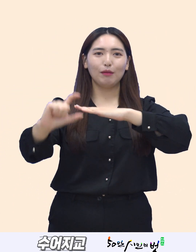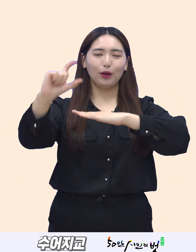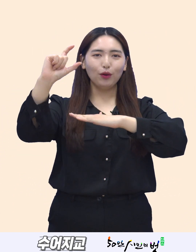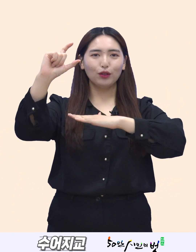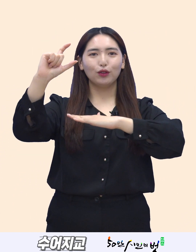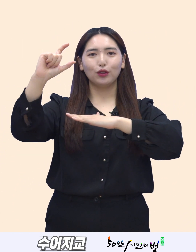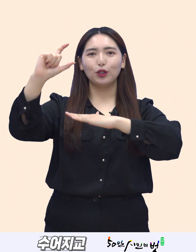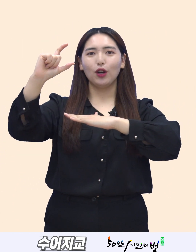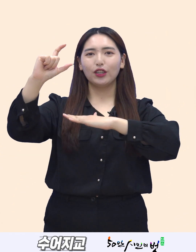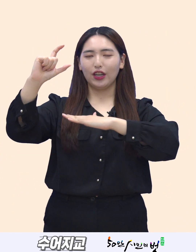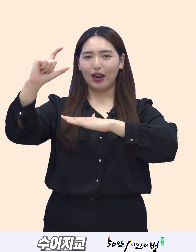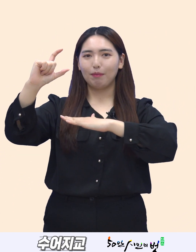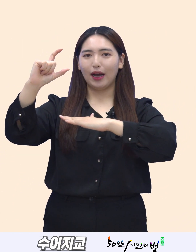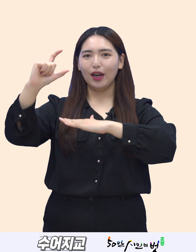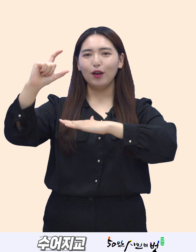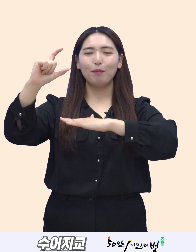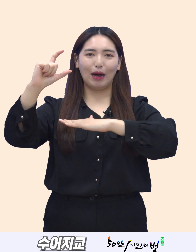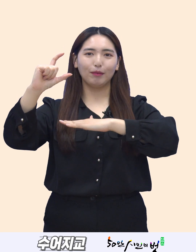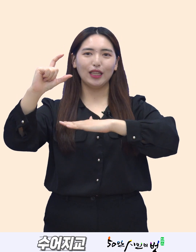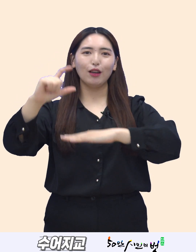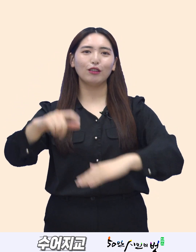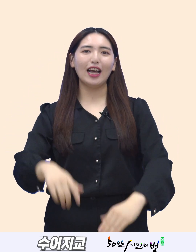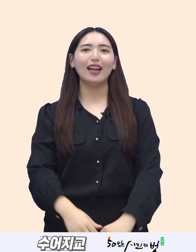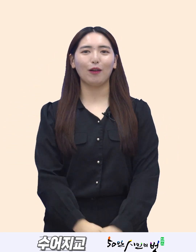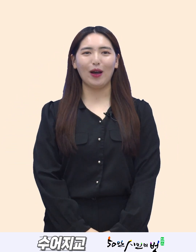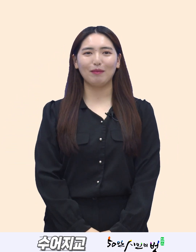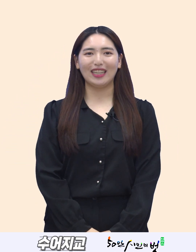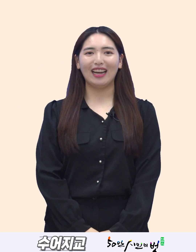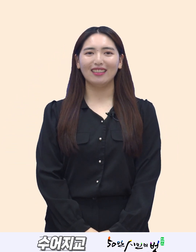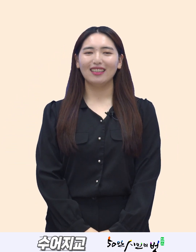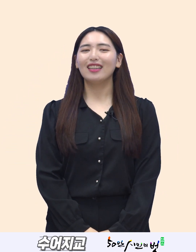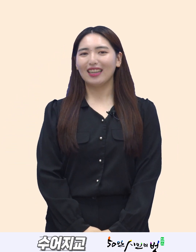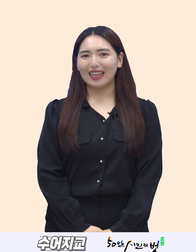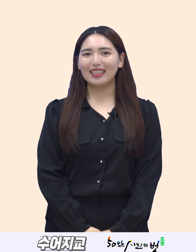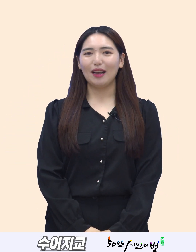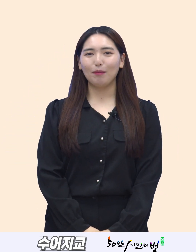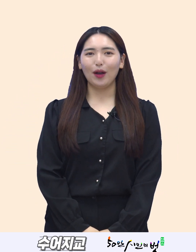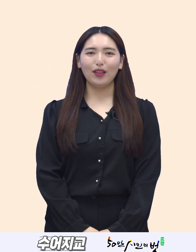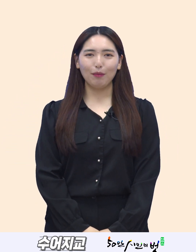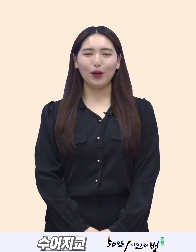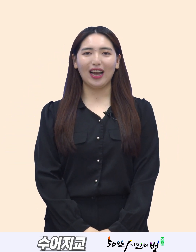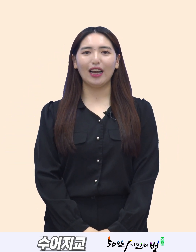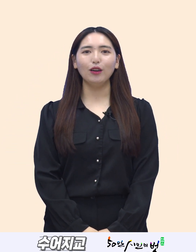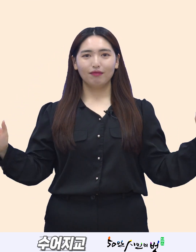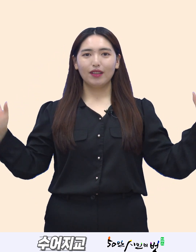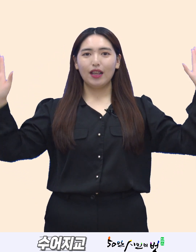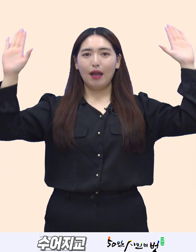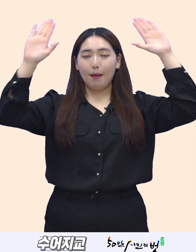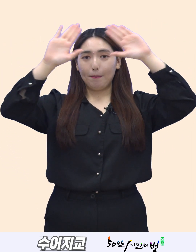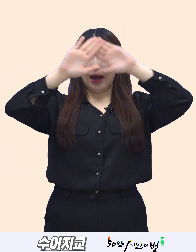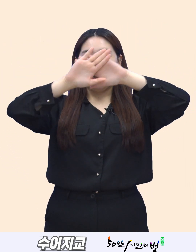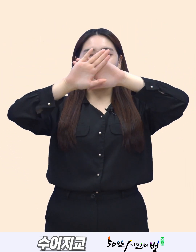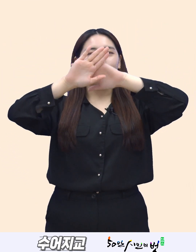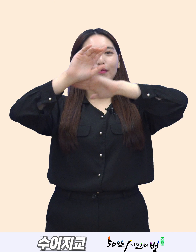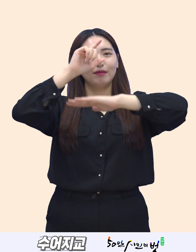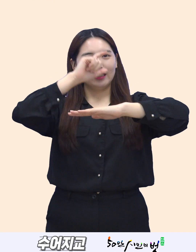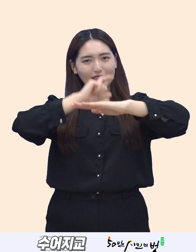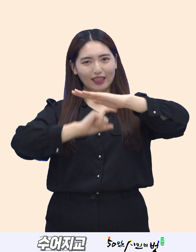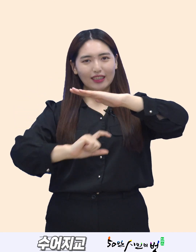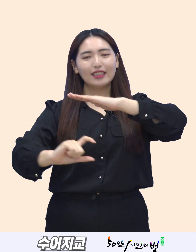의미로 두 수어를 결합하여 밤 새우다 라고 합니다. 같이 한번 해볼까요? 밤